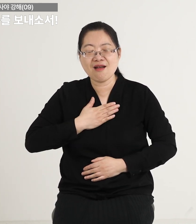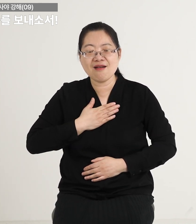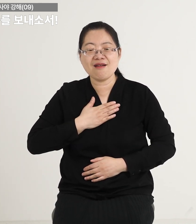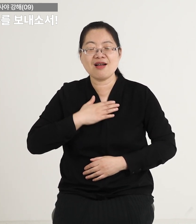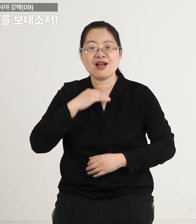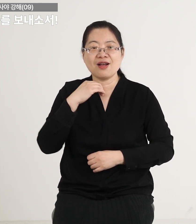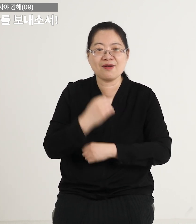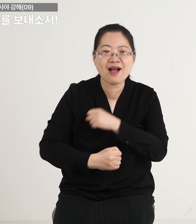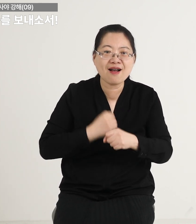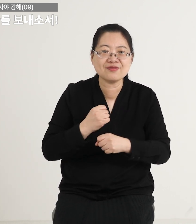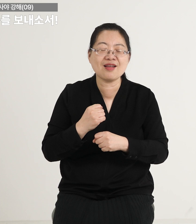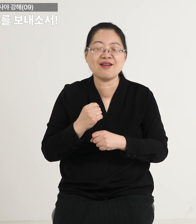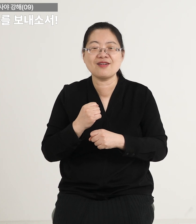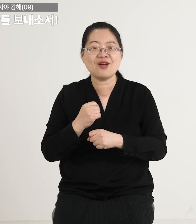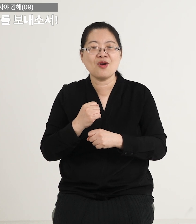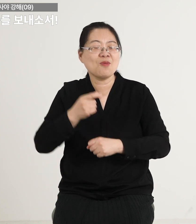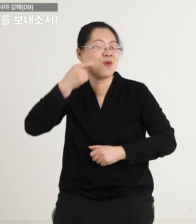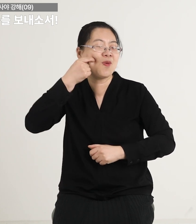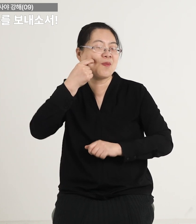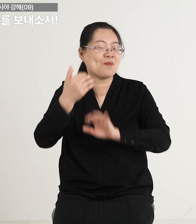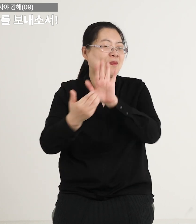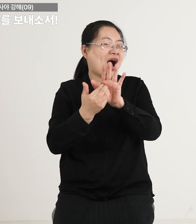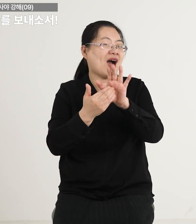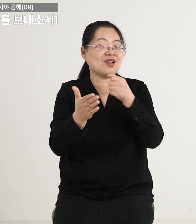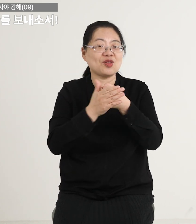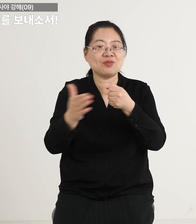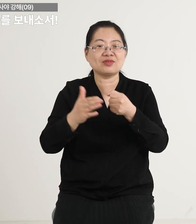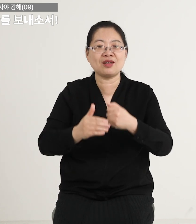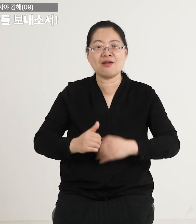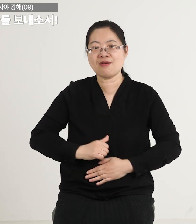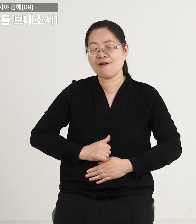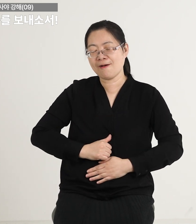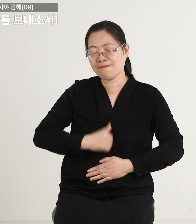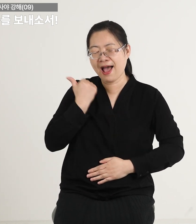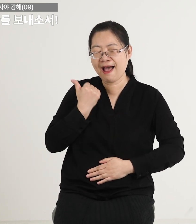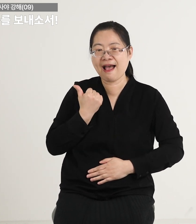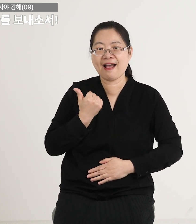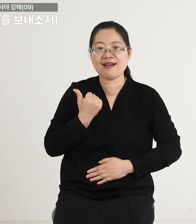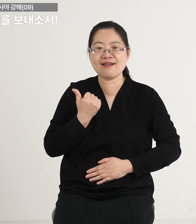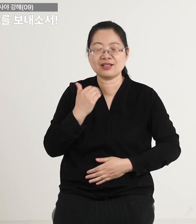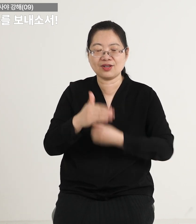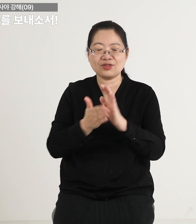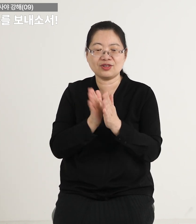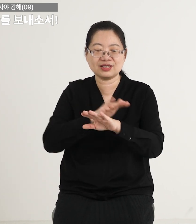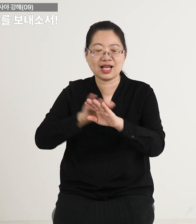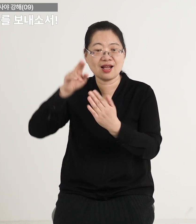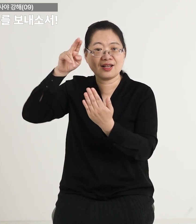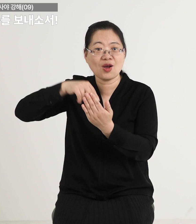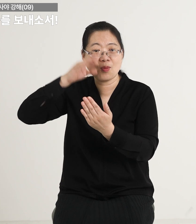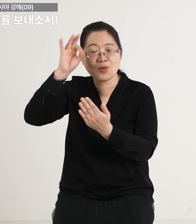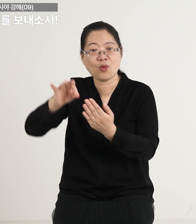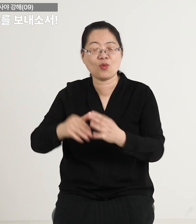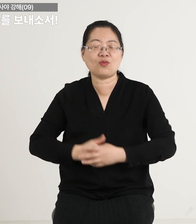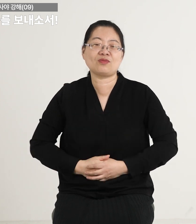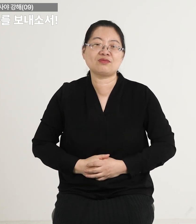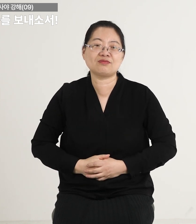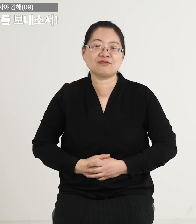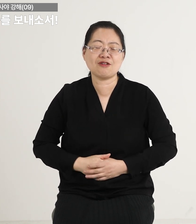제재가 가해지니까 안 되니까 분노를 터뜨리자 성경을 잘 보세요.